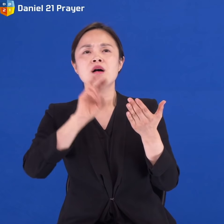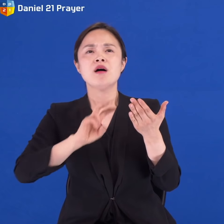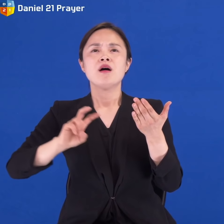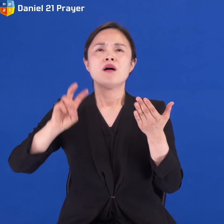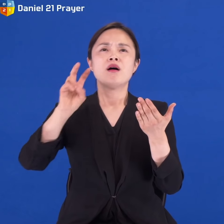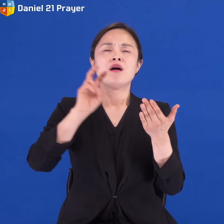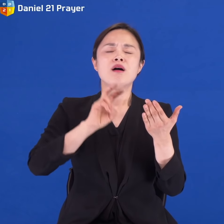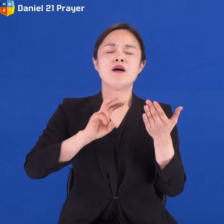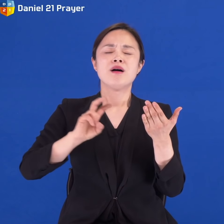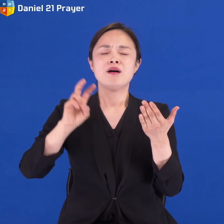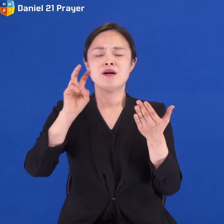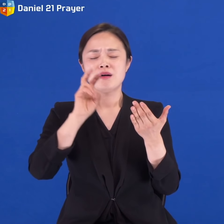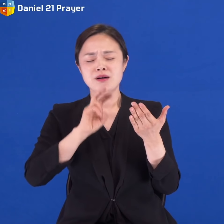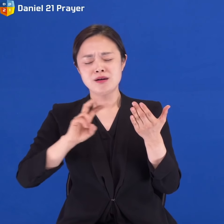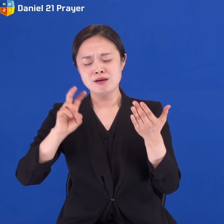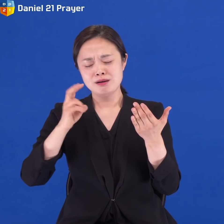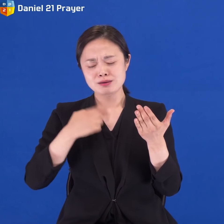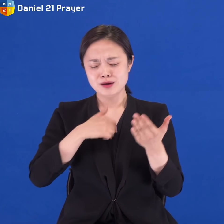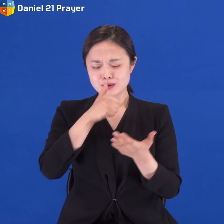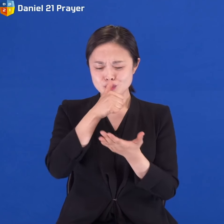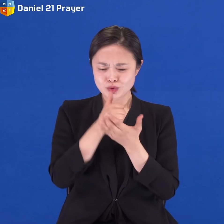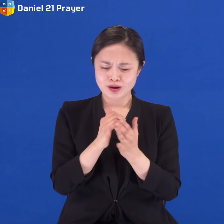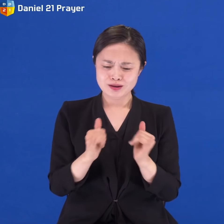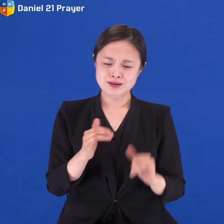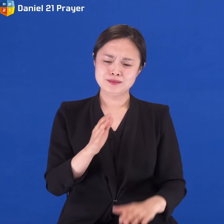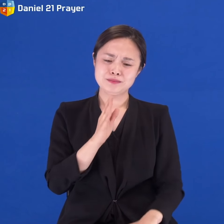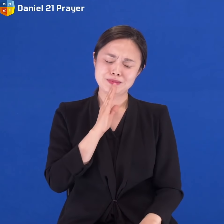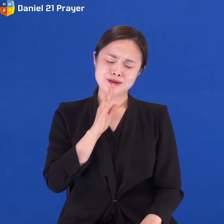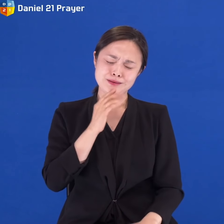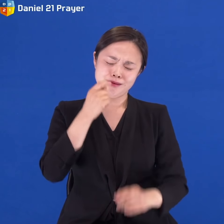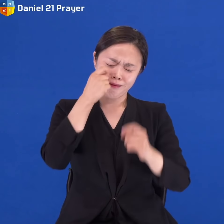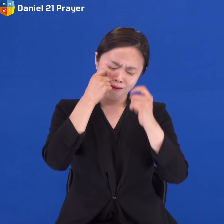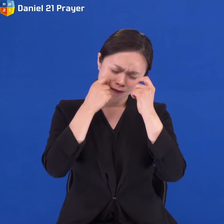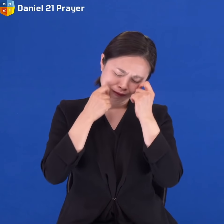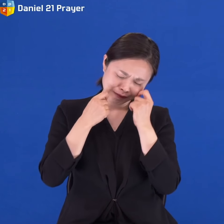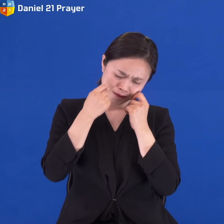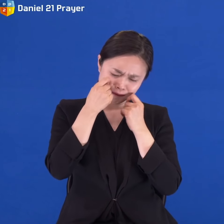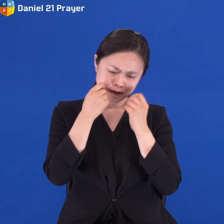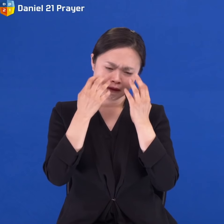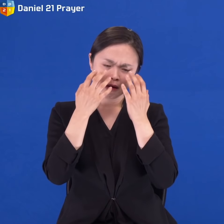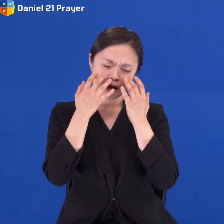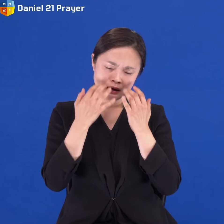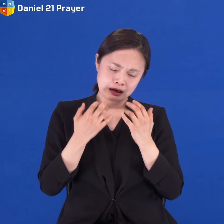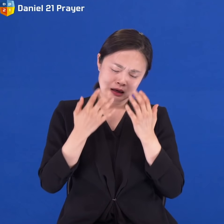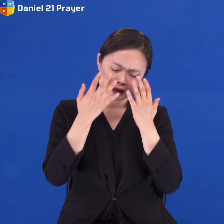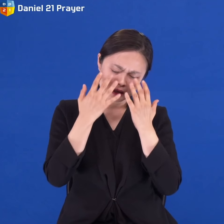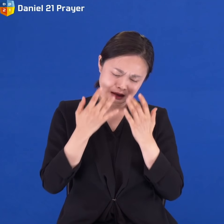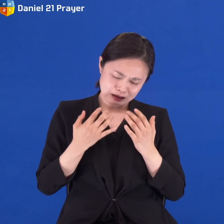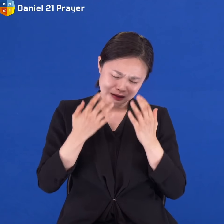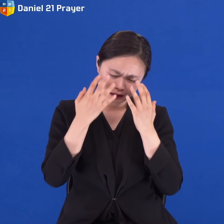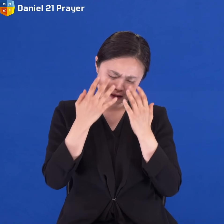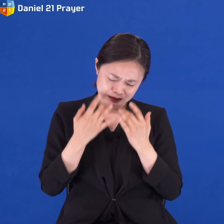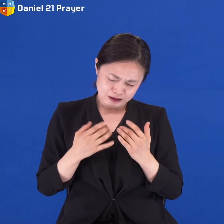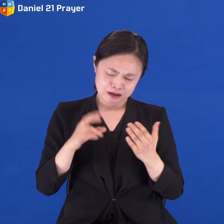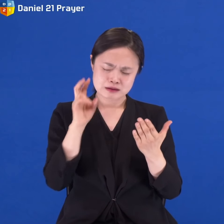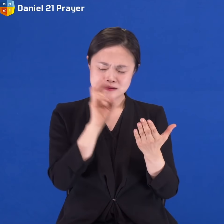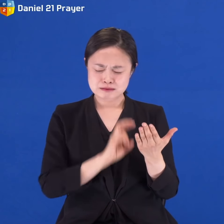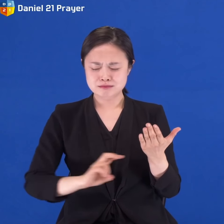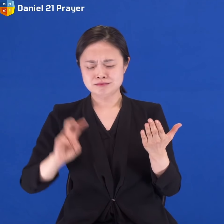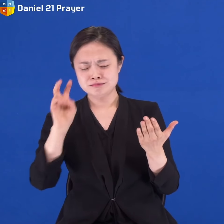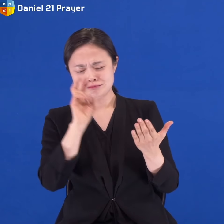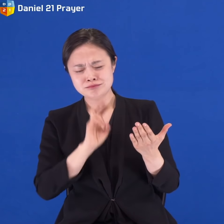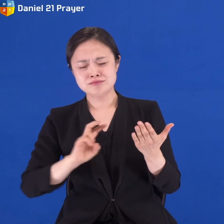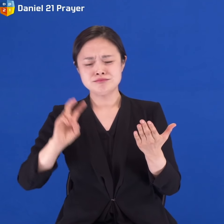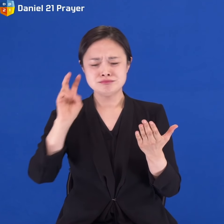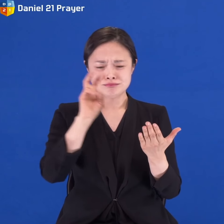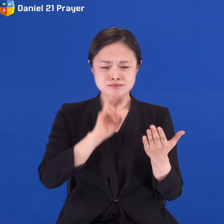아니 그 달고 떠서 눈물을 흘린 걸로 그냥 끝난 줄 알았는데 어디서 눈물이 나오는지 그렇게 나오는 거예요.